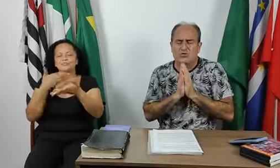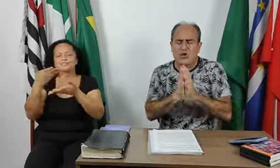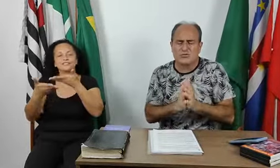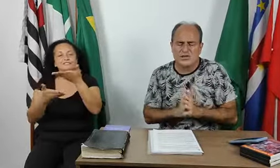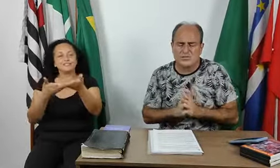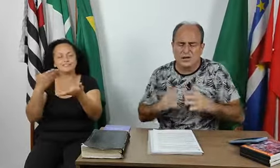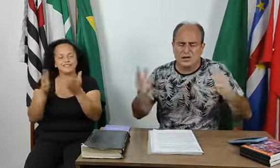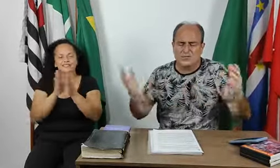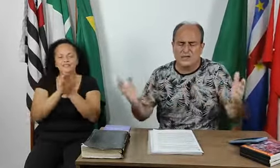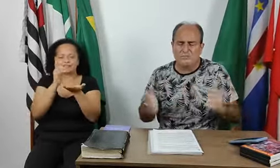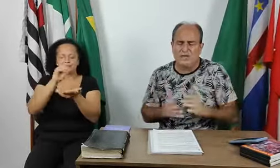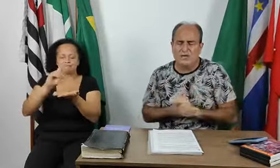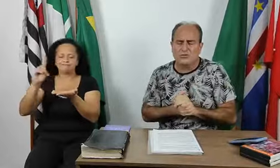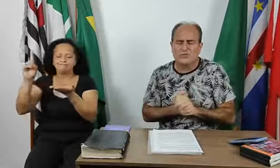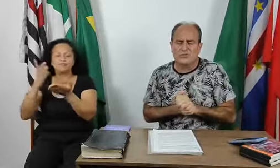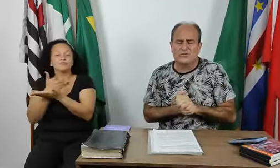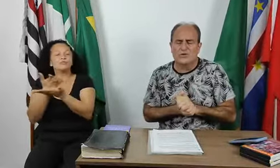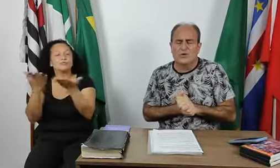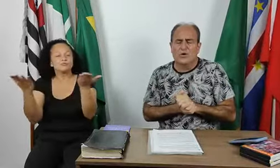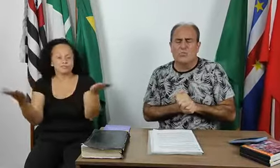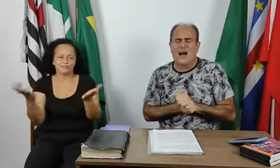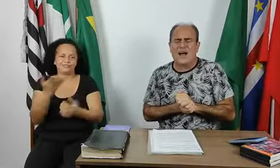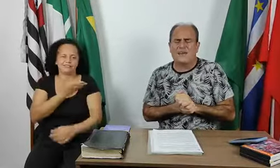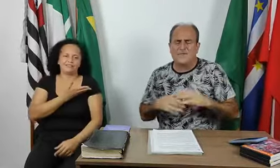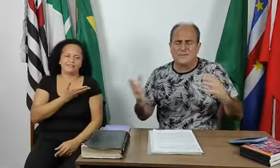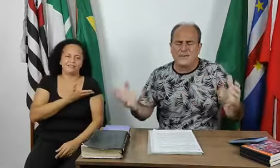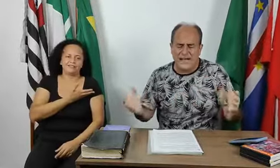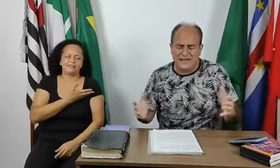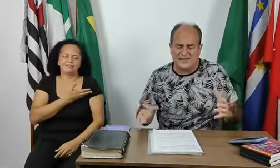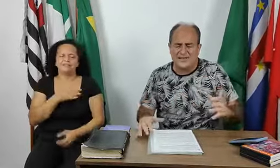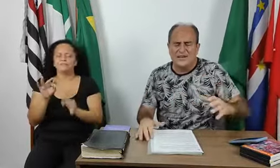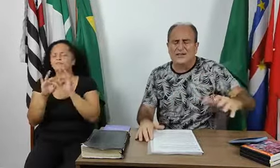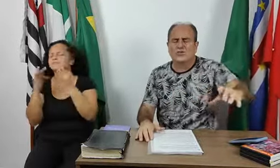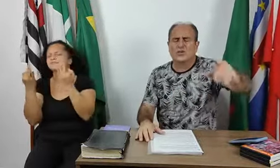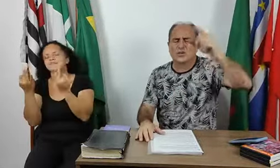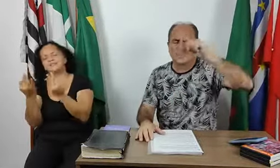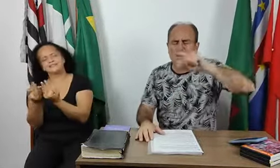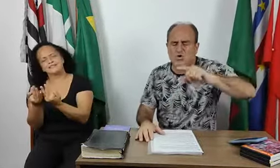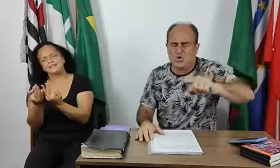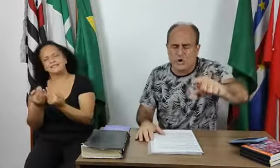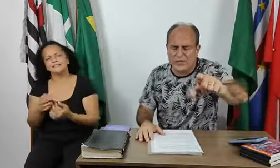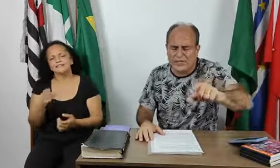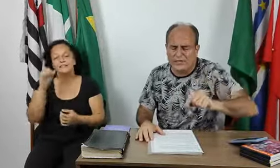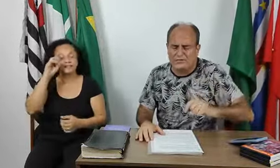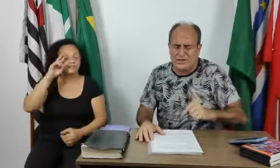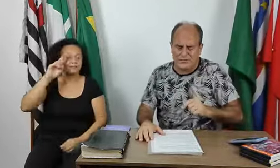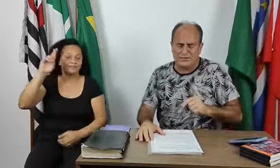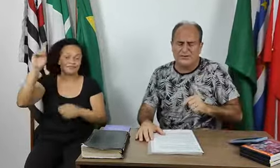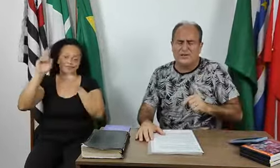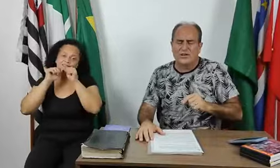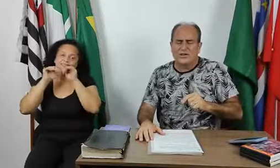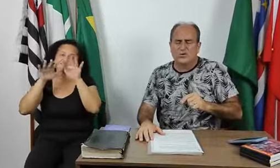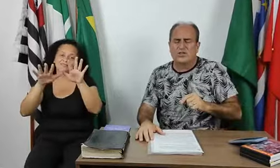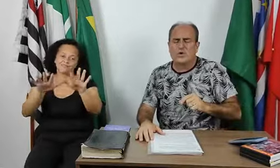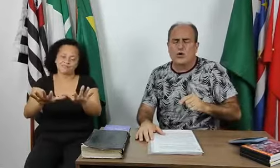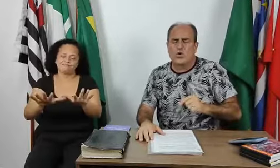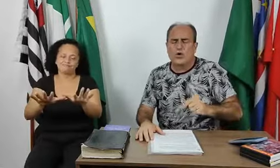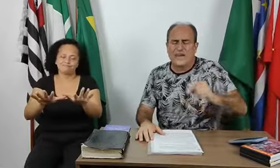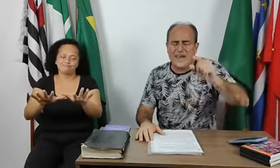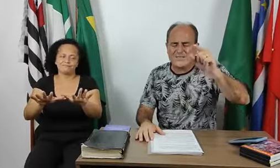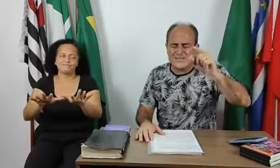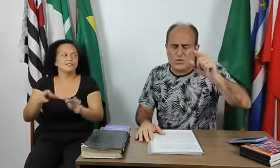com os nossos irmãos, amigos, ó Pai, familiares. Que o Senhor abençoe grandemente. O